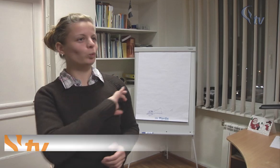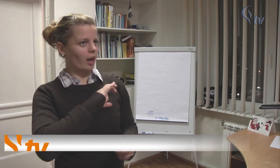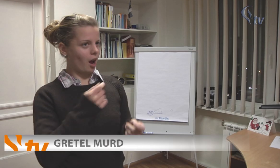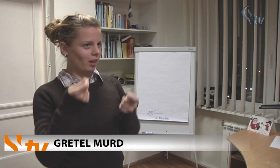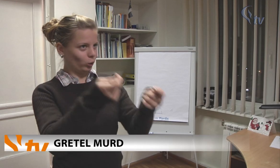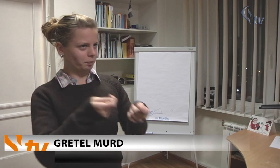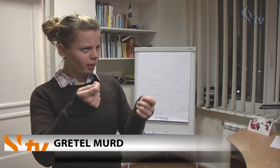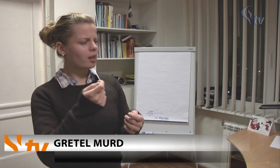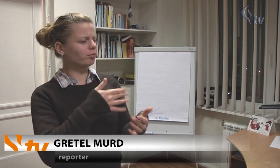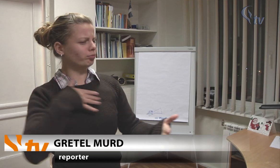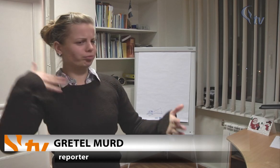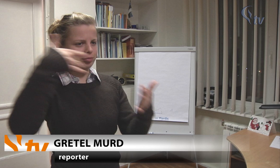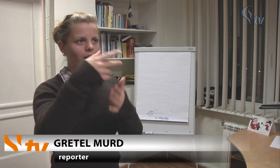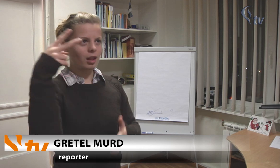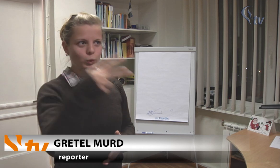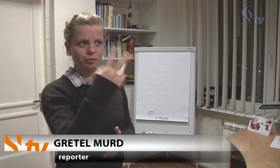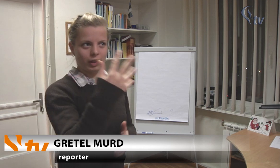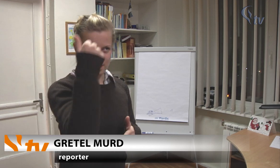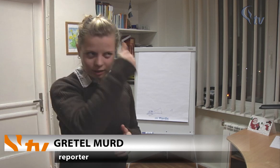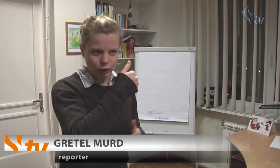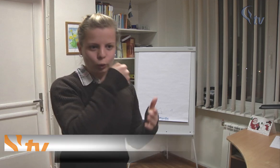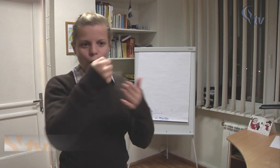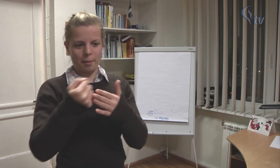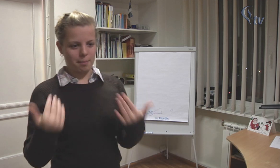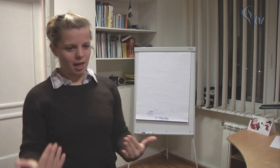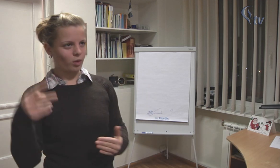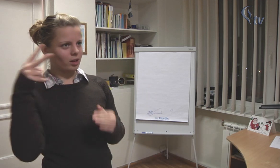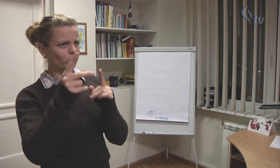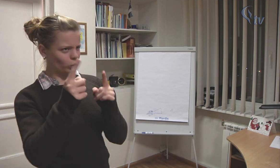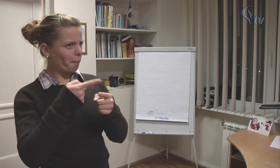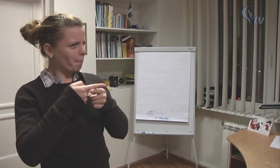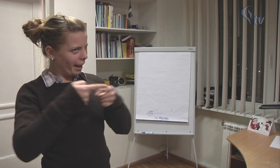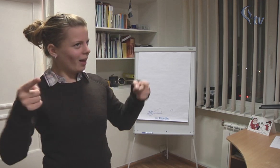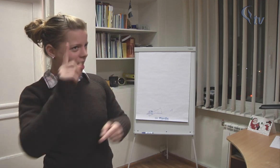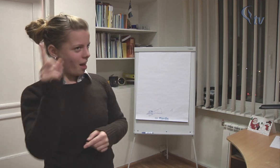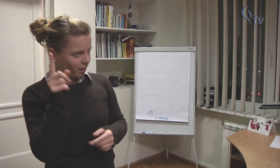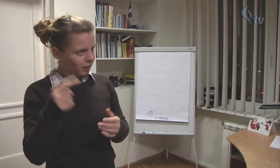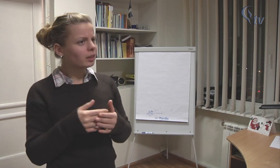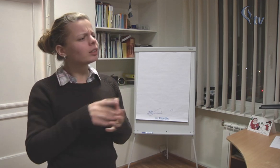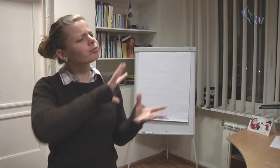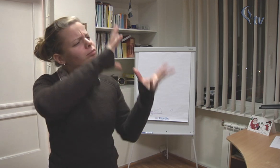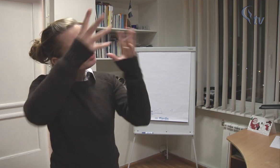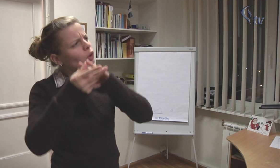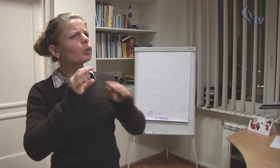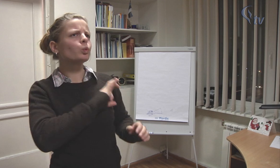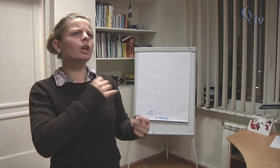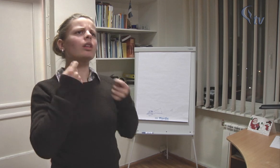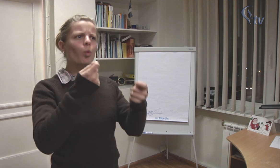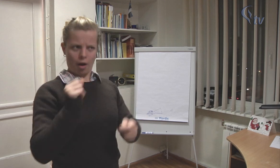Juriidilise nõustamise projekt on kestnud juba 2005. aastast, kuni siia maani see on väga pikk aeg. Kuidas sa tunned,